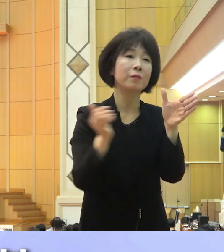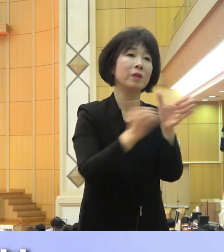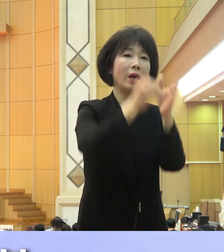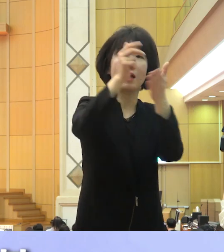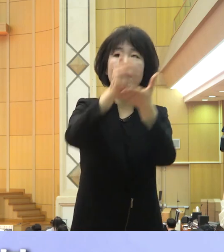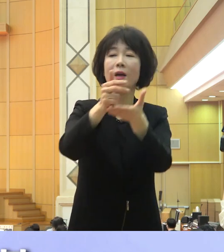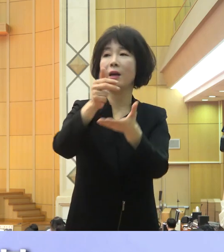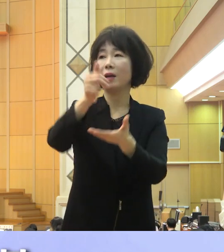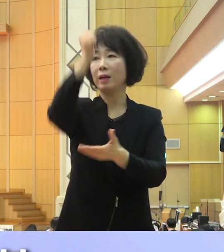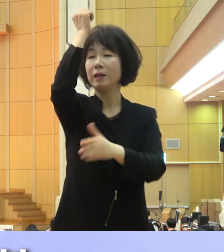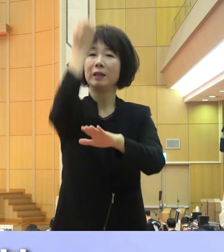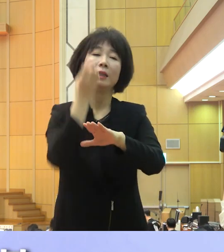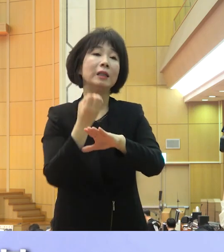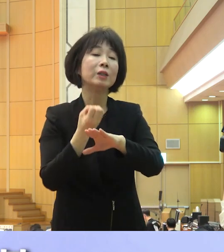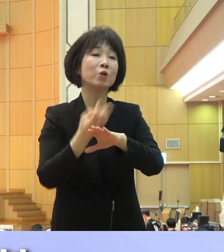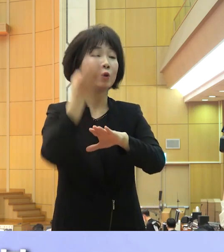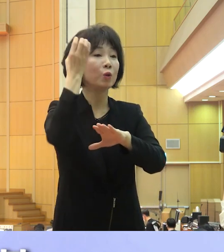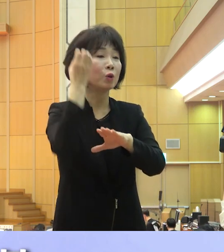이루셨네.